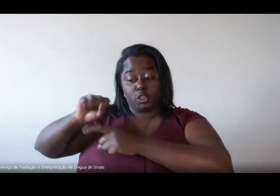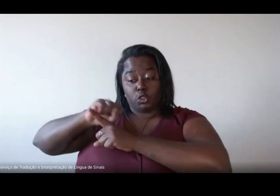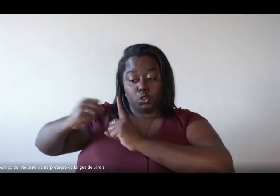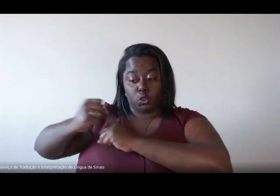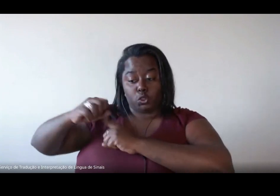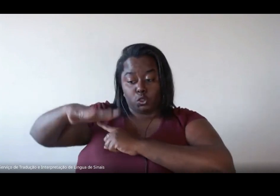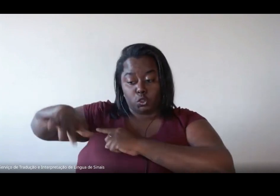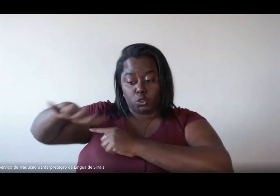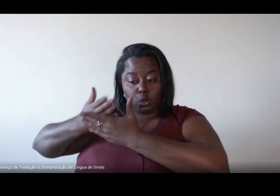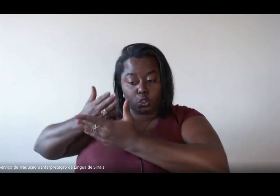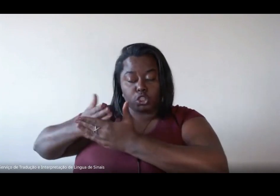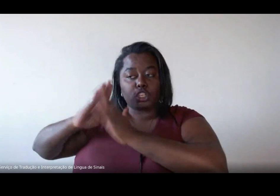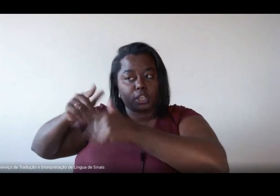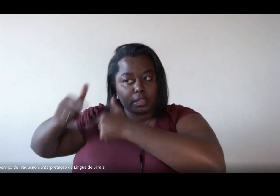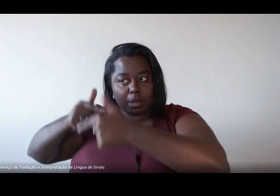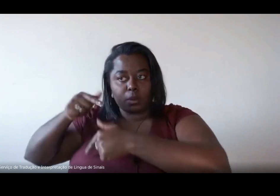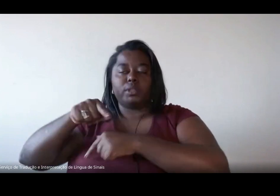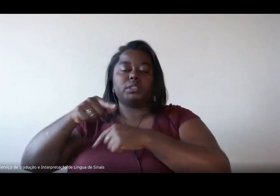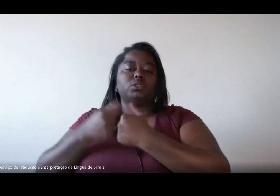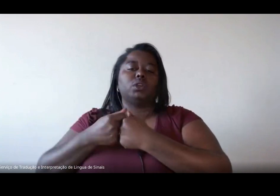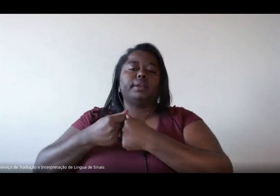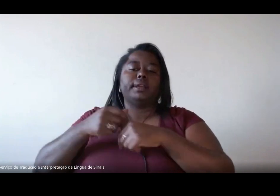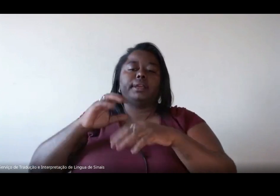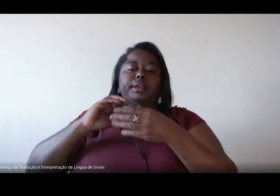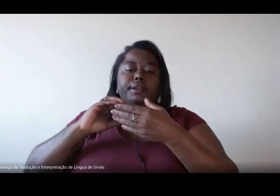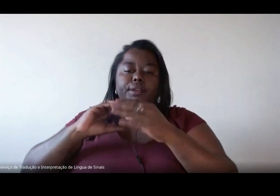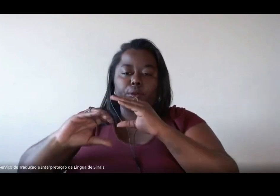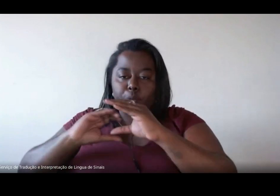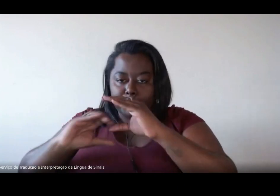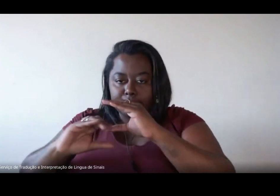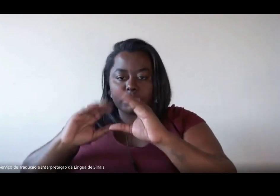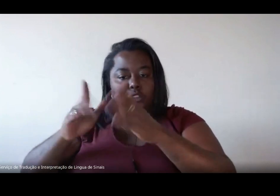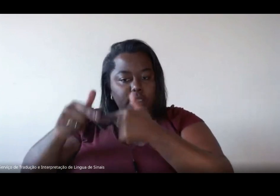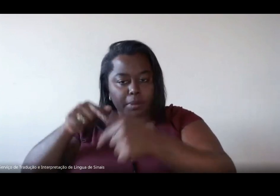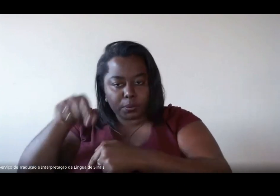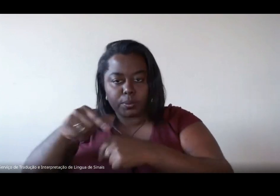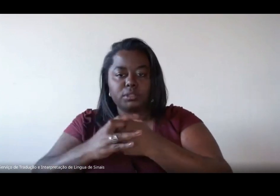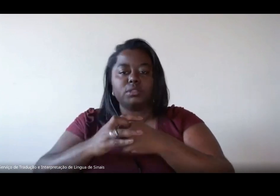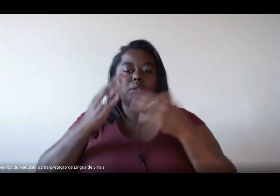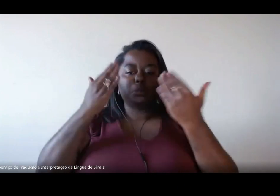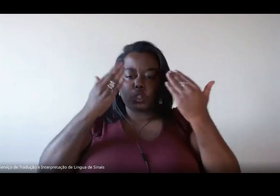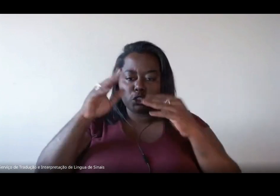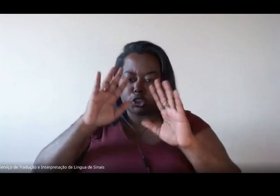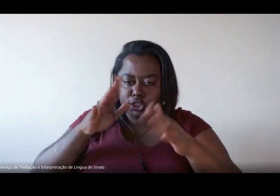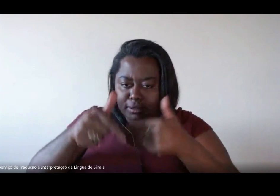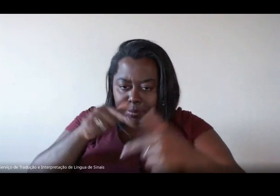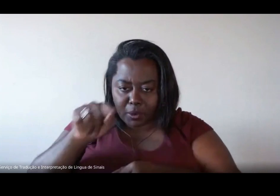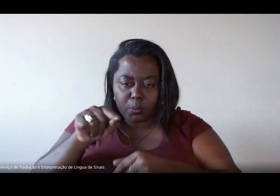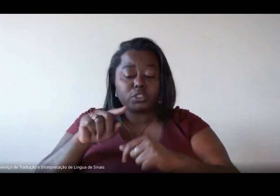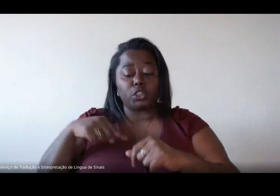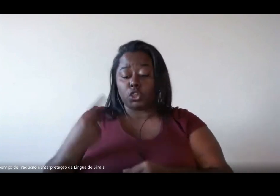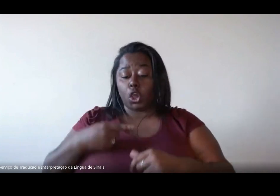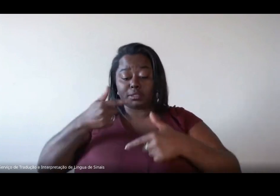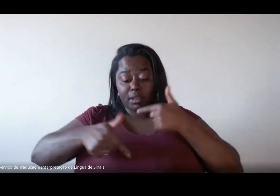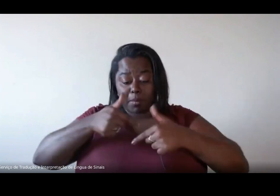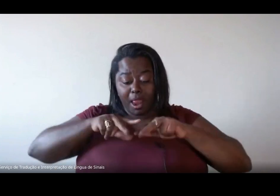isso, da comunicação trabalha com isso, da história trabalha com isso, está cheio de gente da psicologia, enfim. E a gente, na